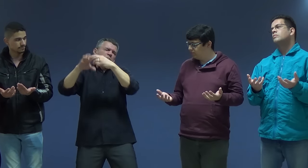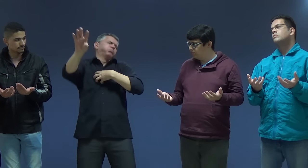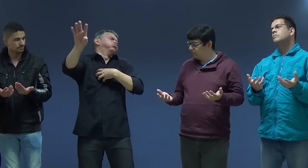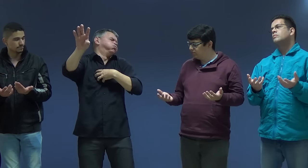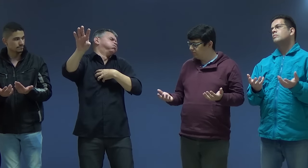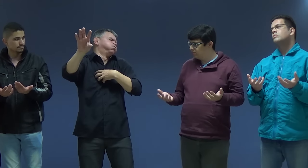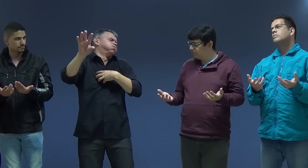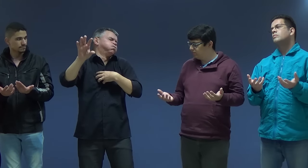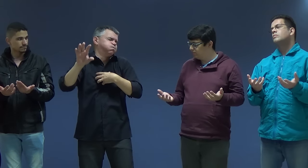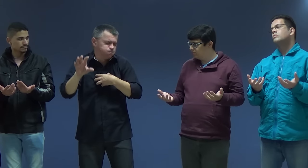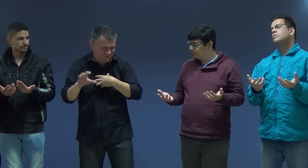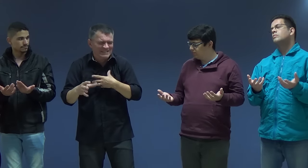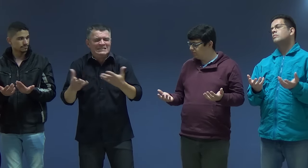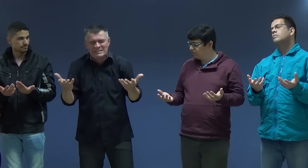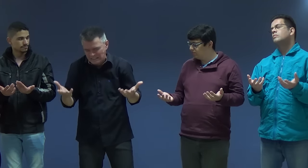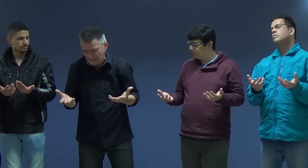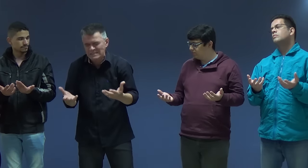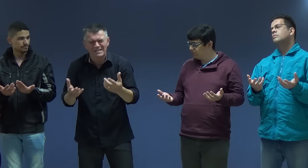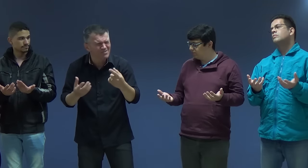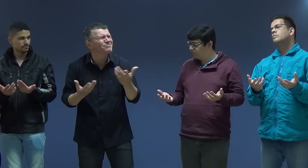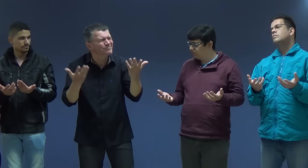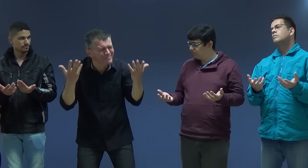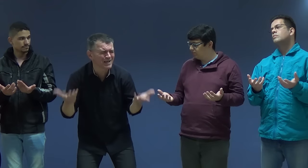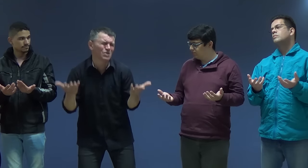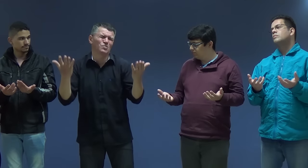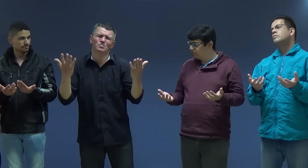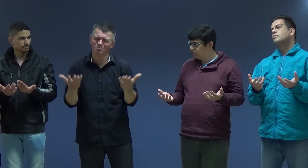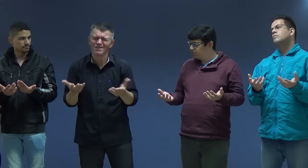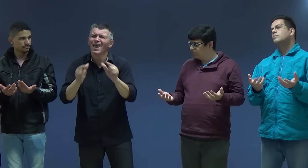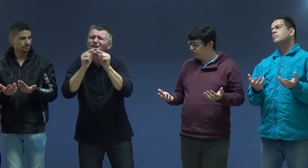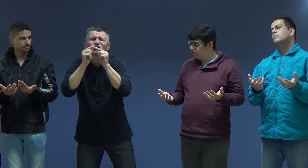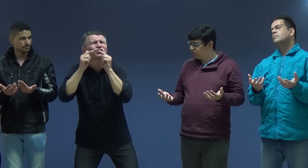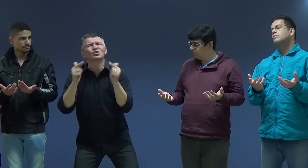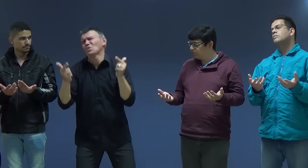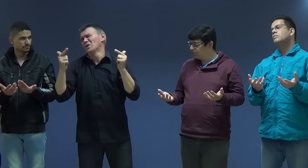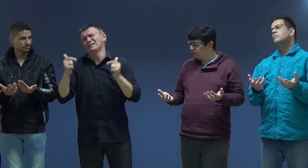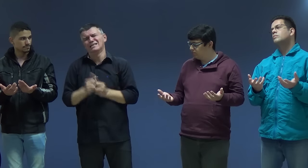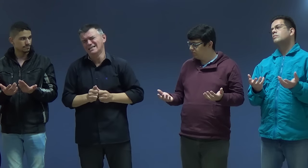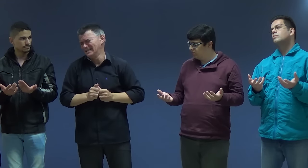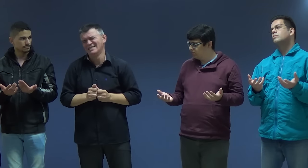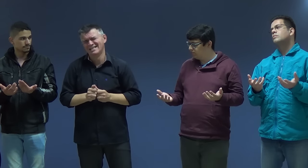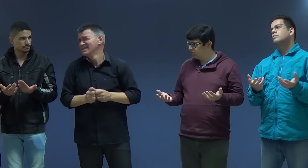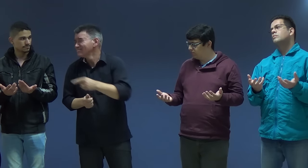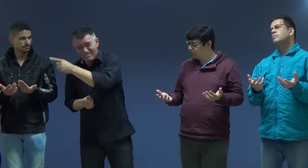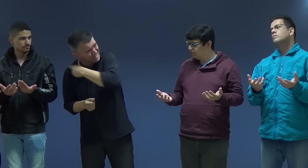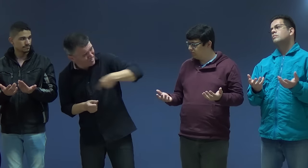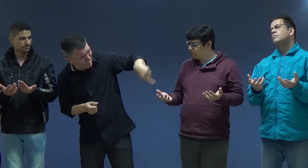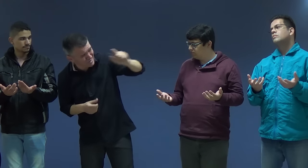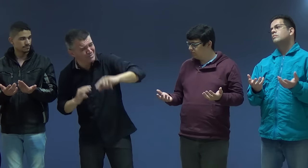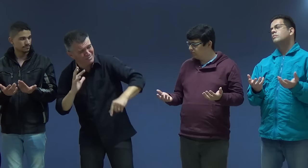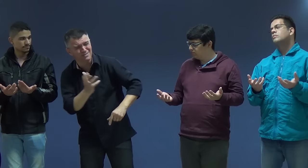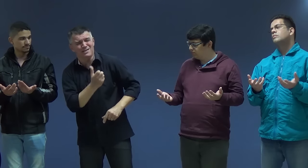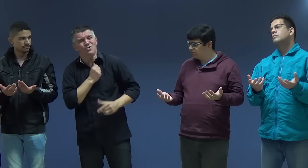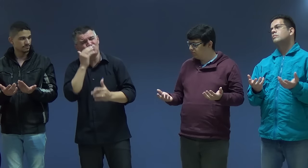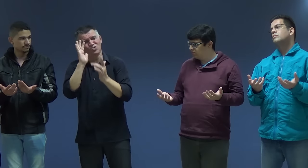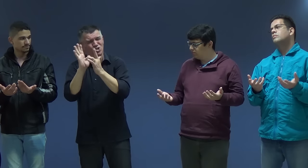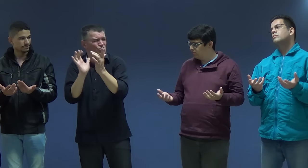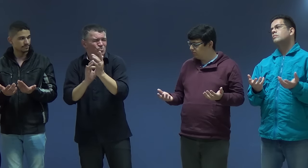aquela dor. Se a gente fosse sentir isso, nossa, é um sofrimento. E a gente tem muita sorte mesmo, Pai, porque nós